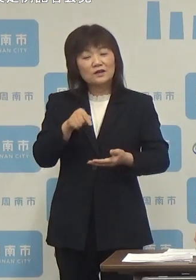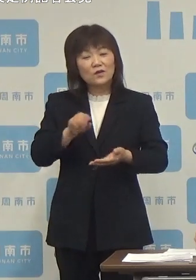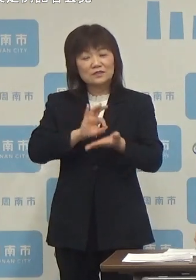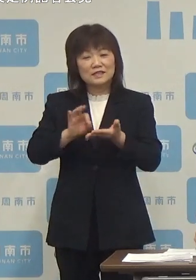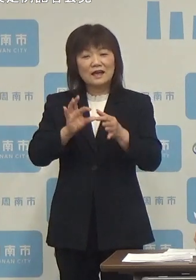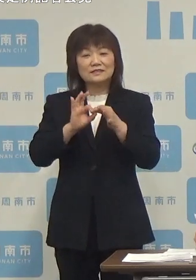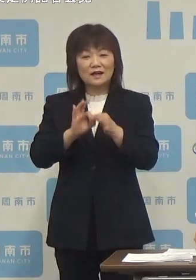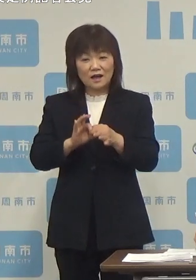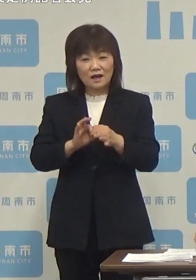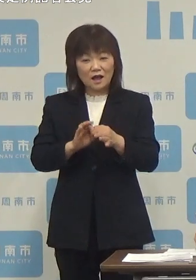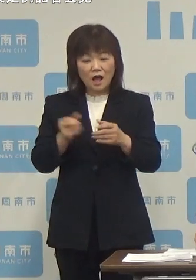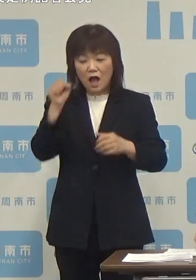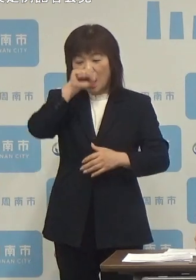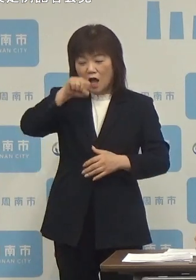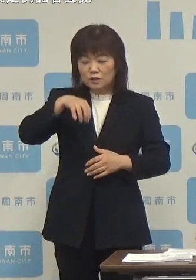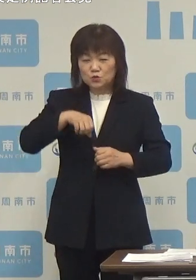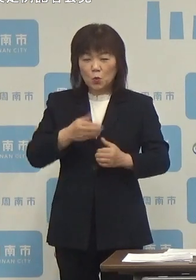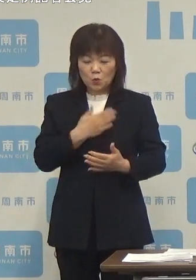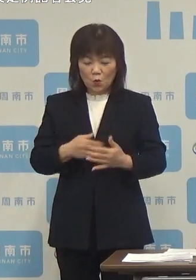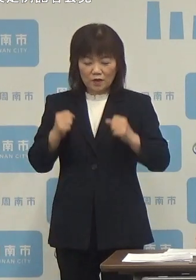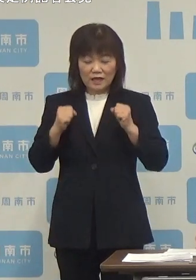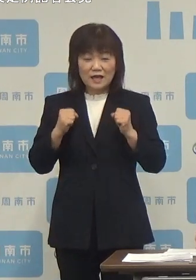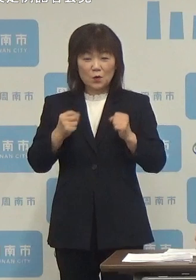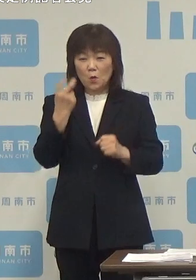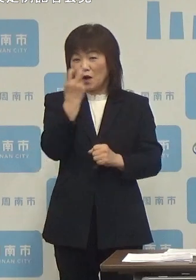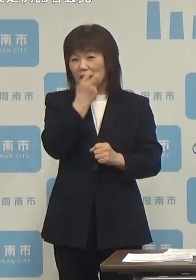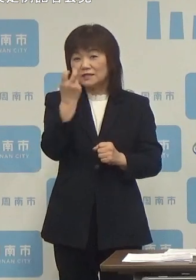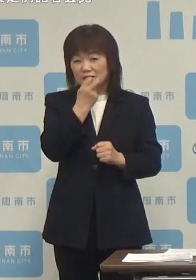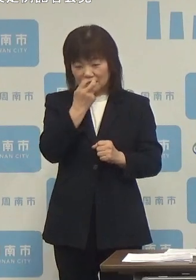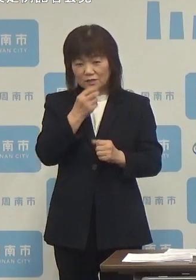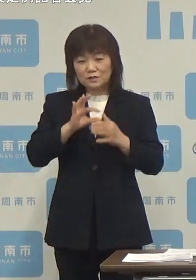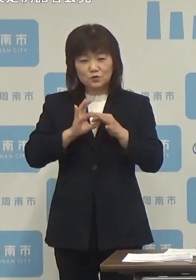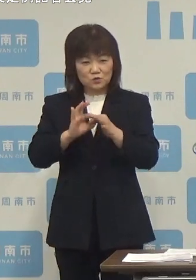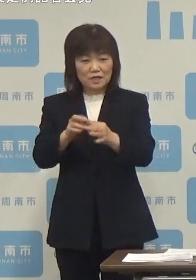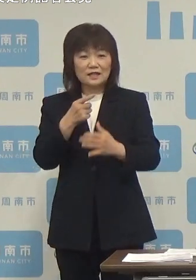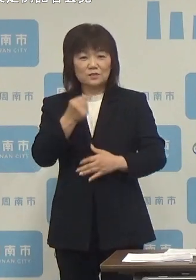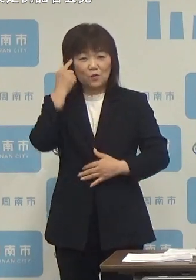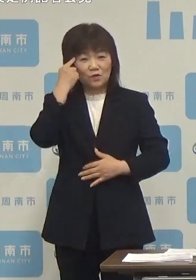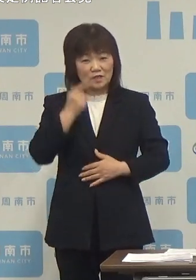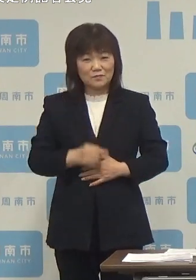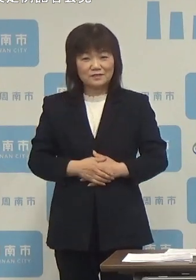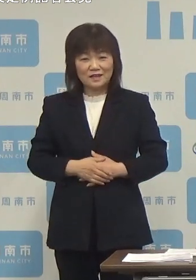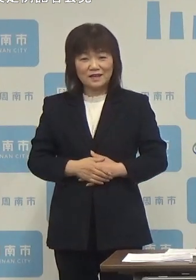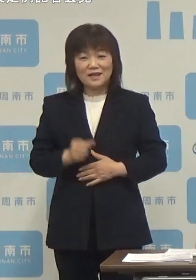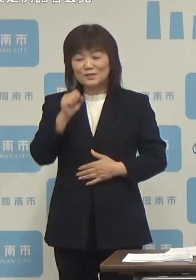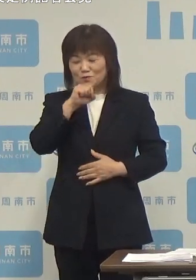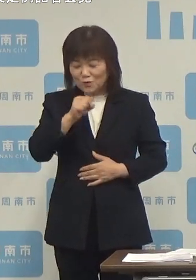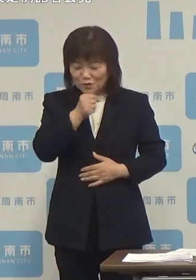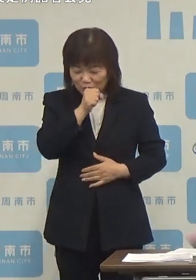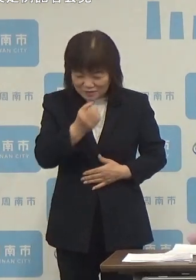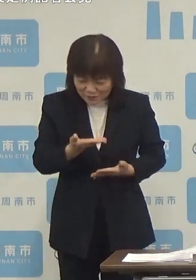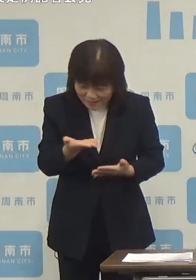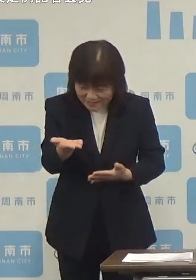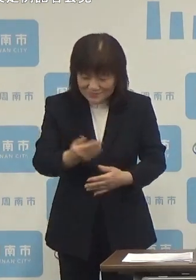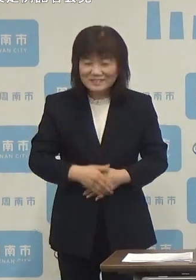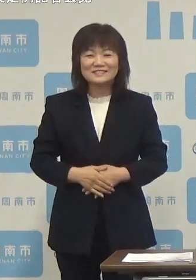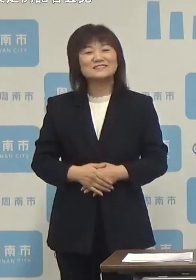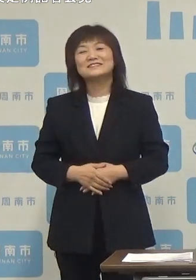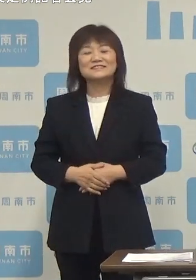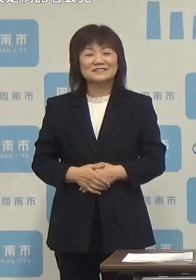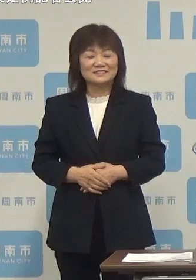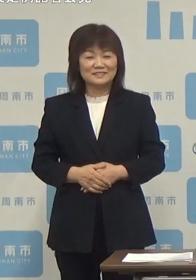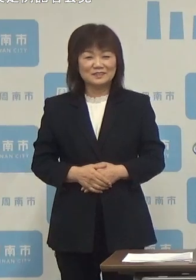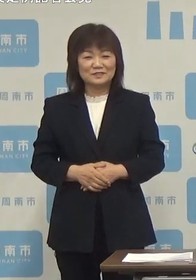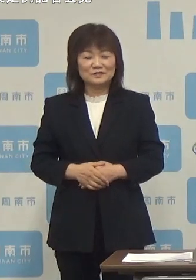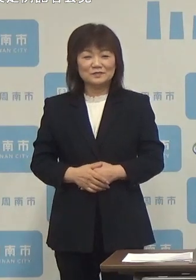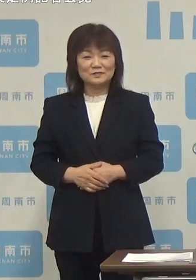しながら2頭の象の健康管理に取り組んでいきたいと思います。どうぞよろしくお願いします。